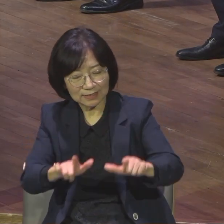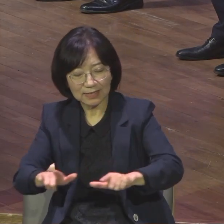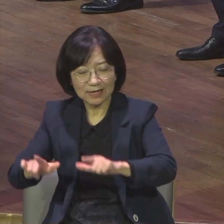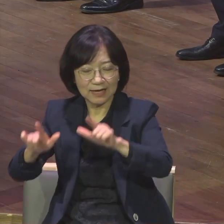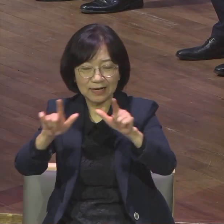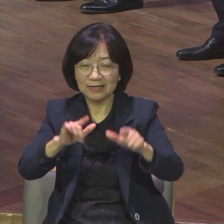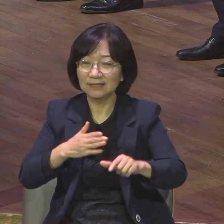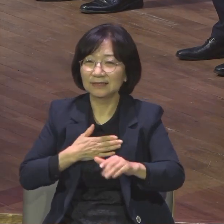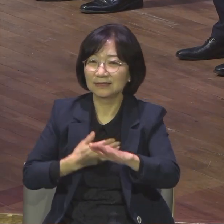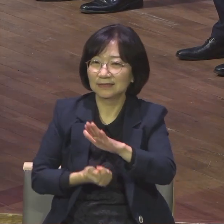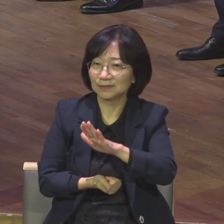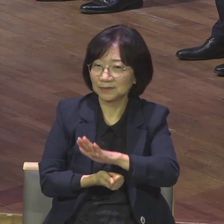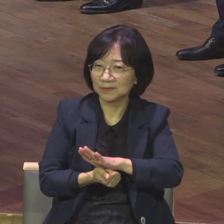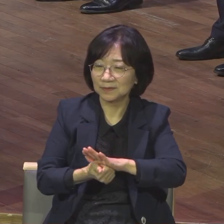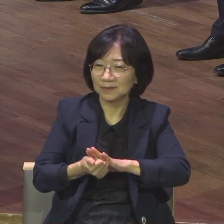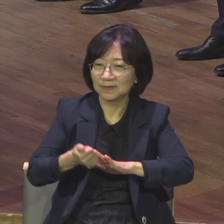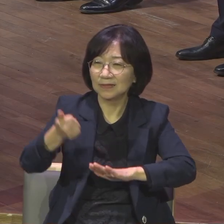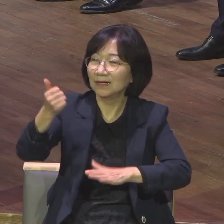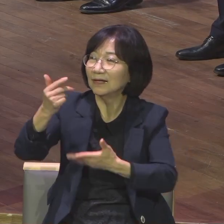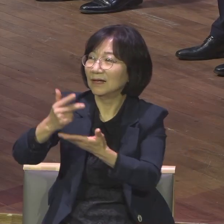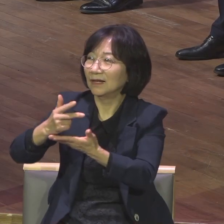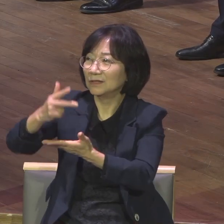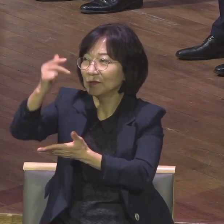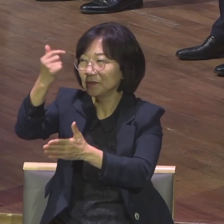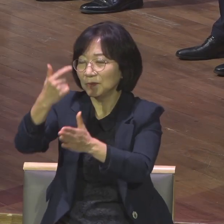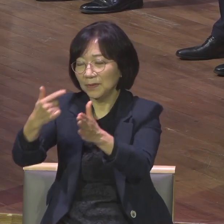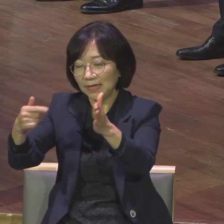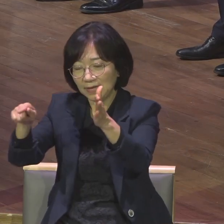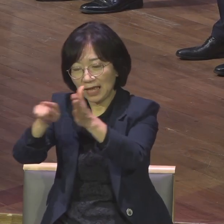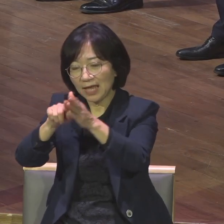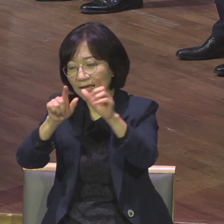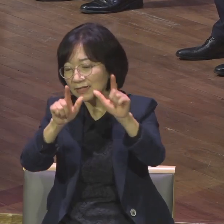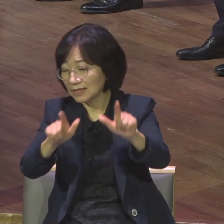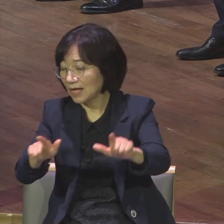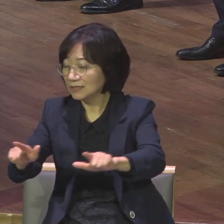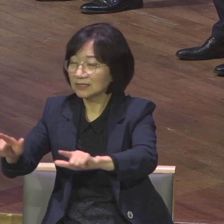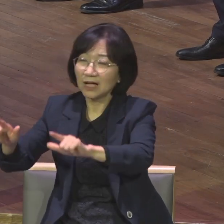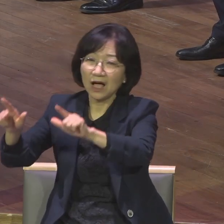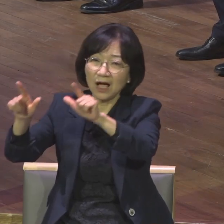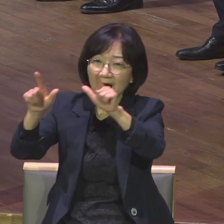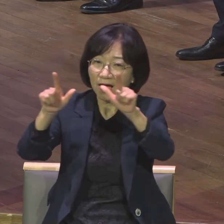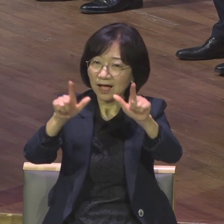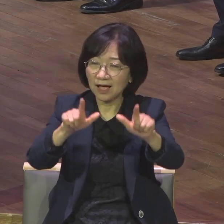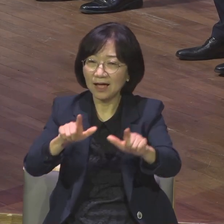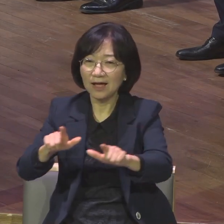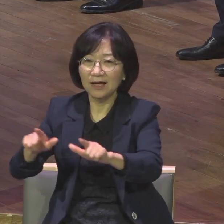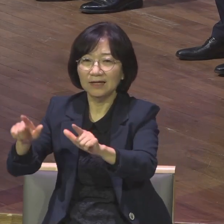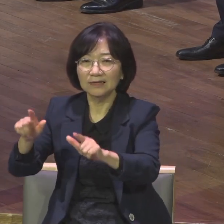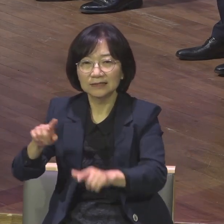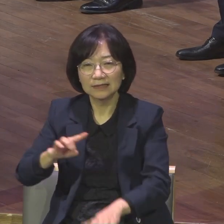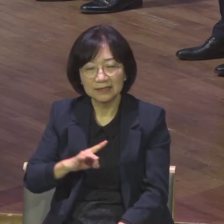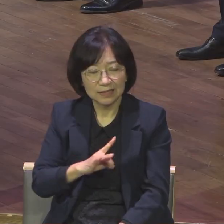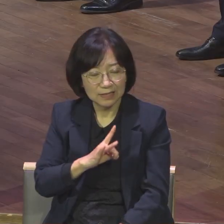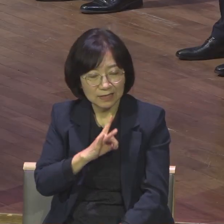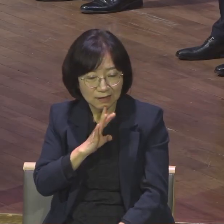내 소망 주 위에 사는 것